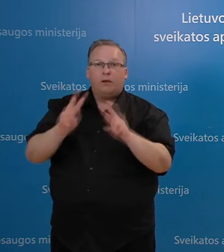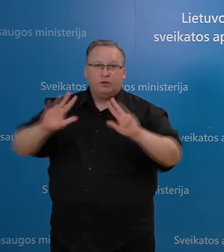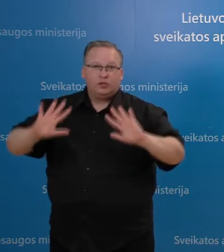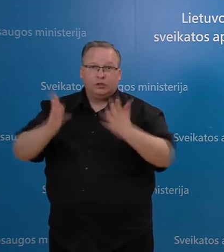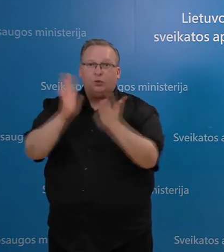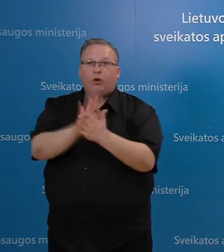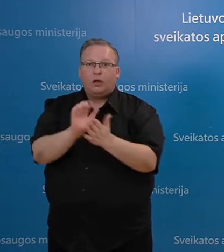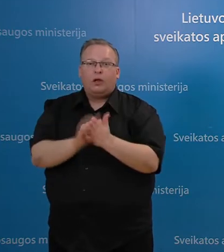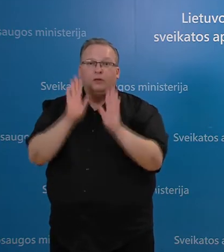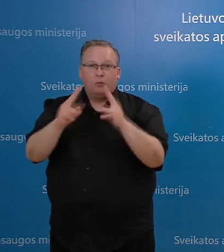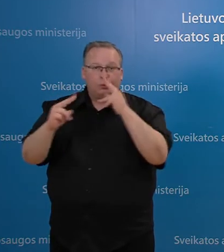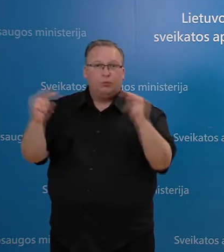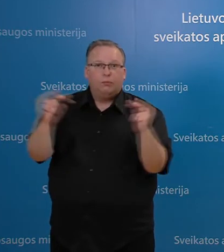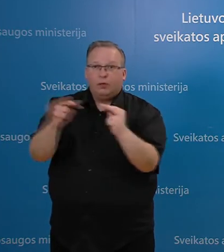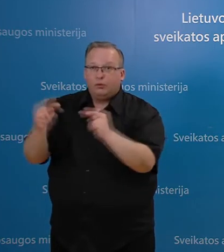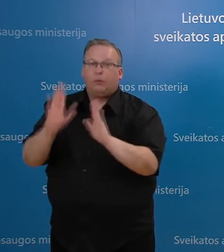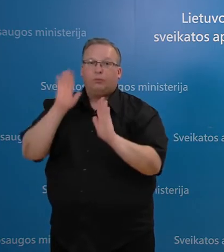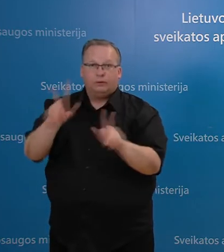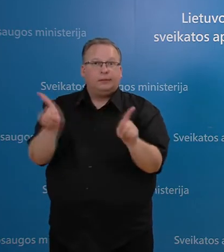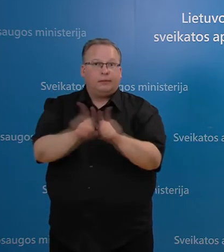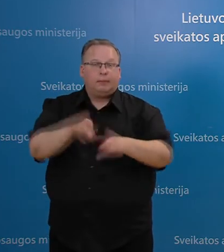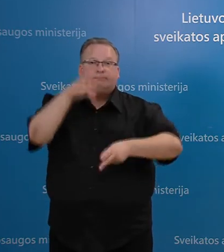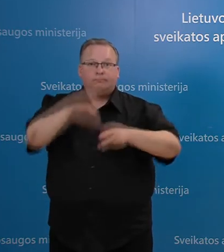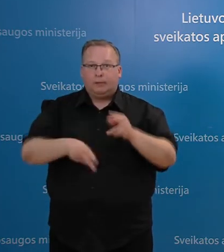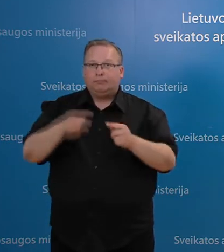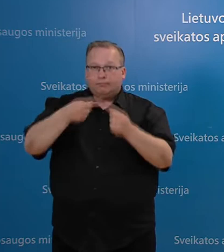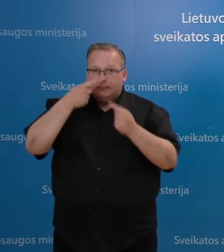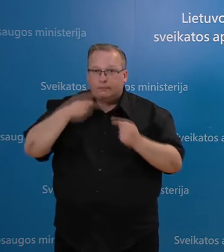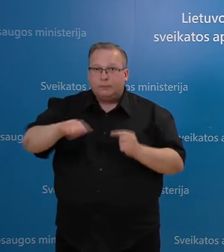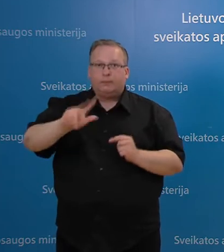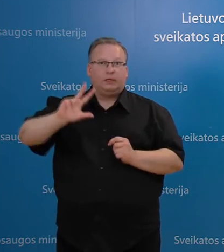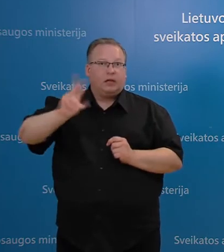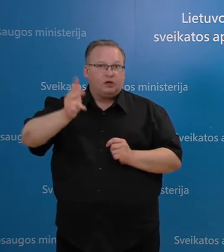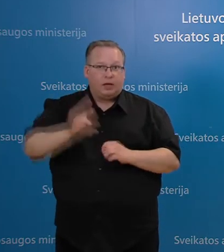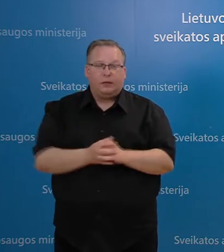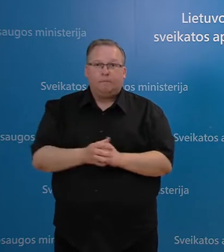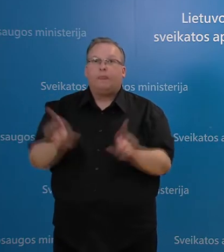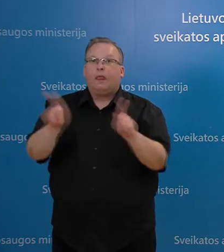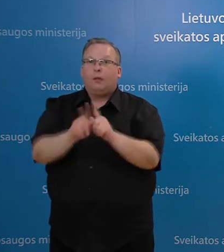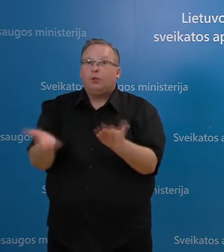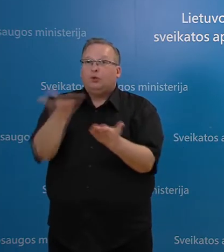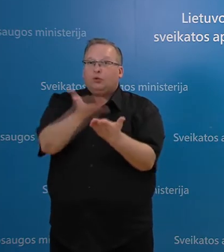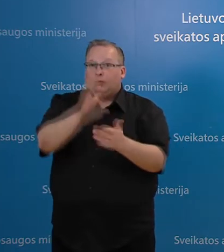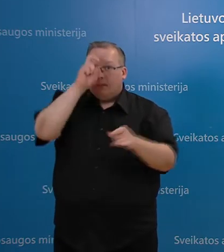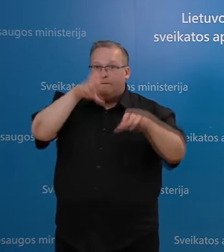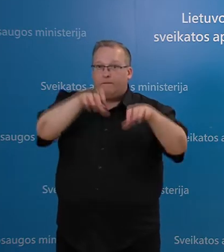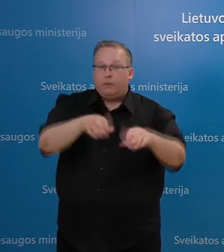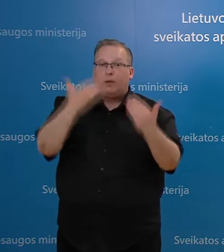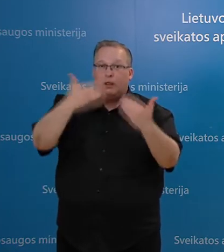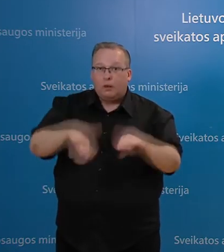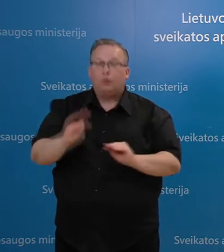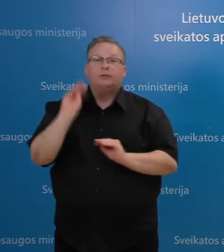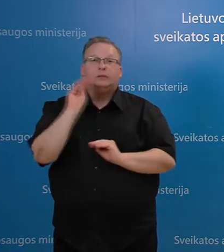būtų reguliuojama, bus ir apsispręsta trečiadienį, bet tokie siūlymai vyriausybei, kaip ir minėjau,